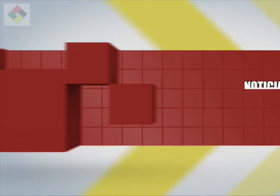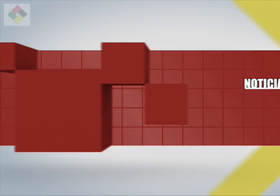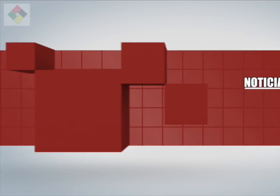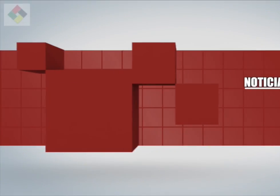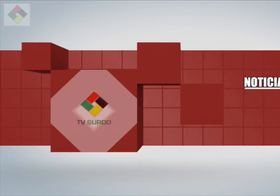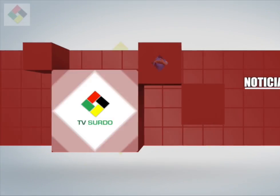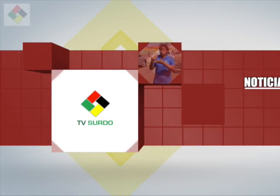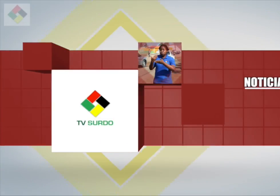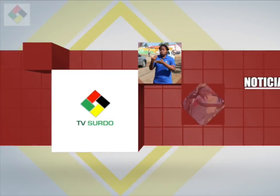Música